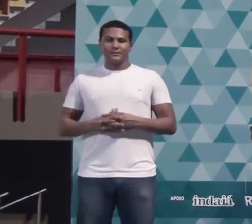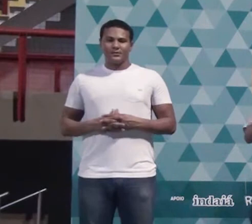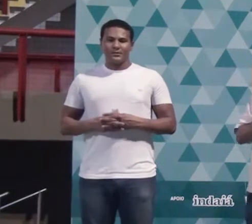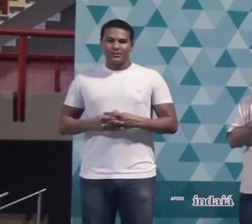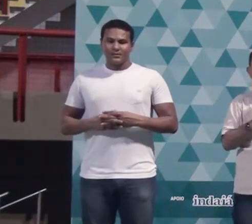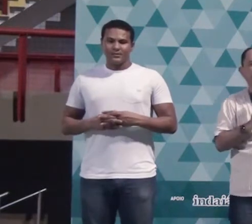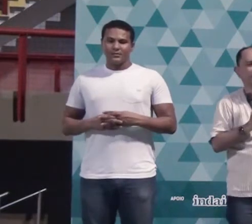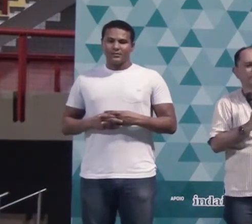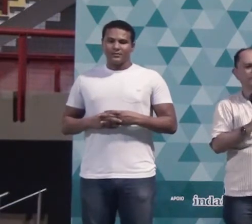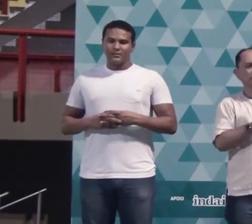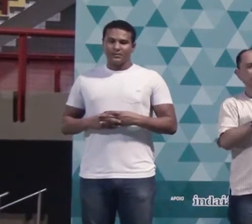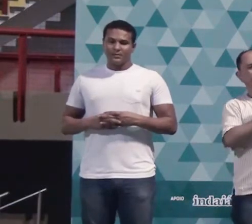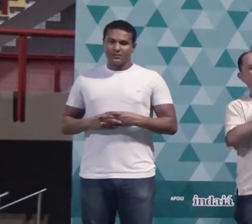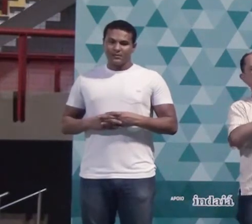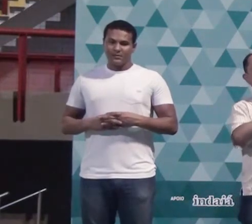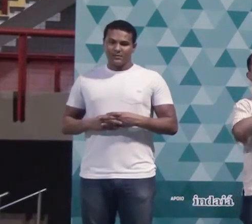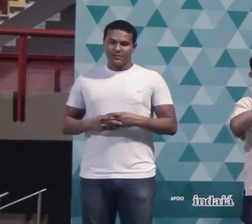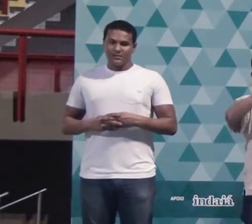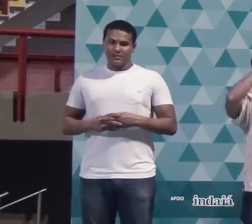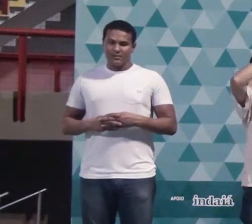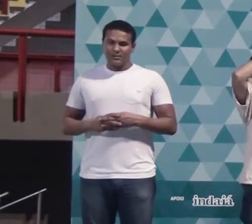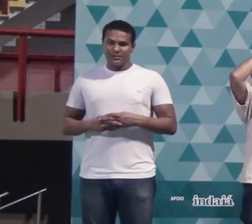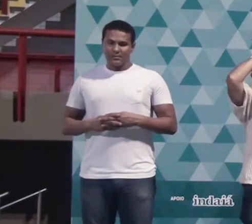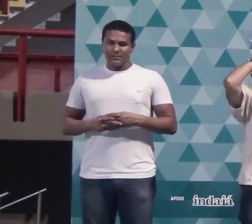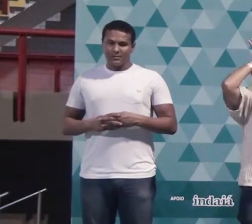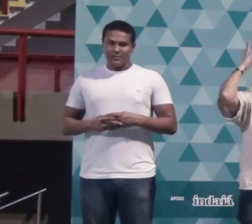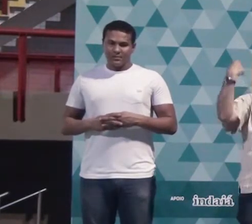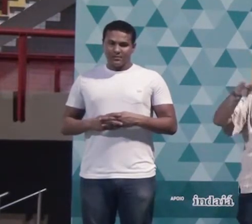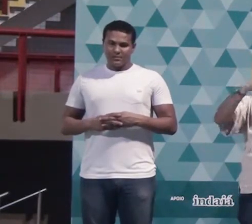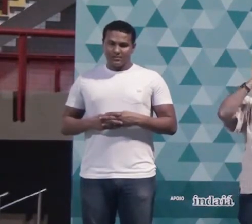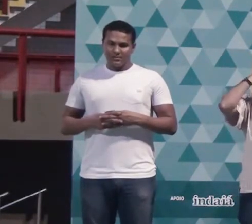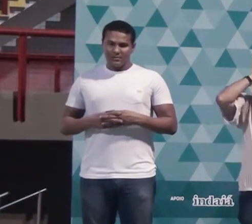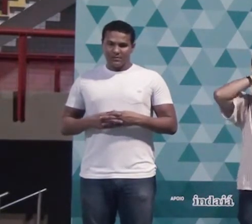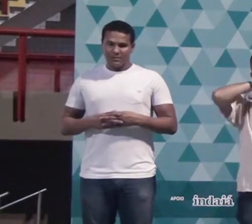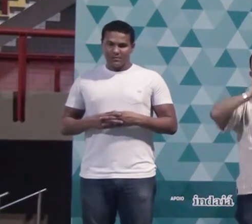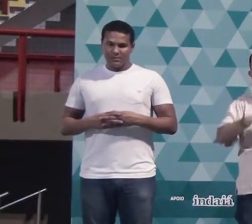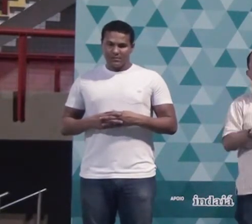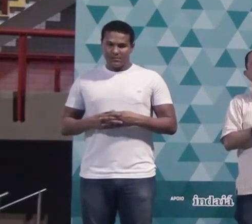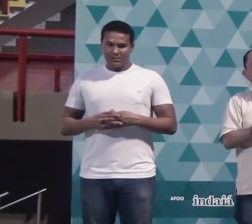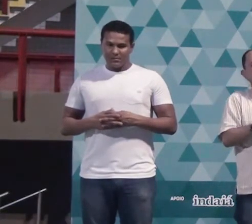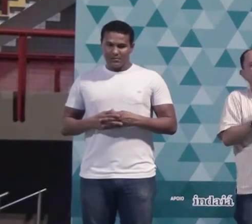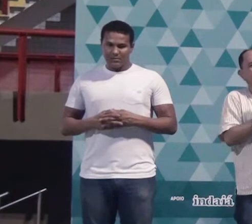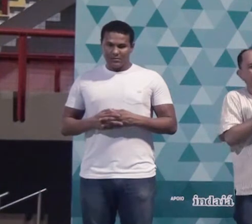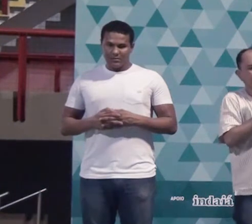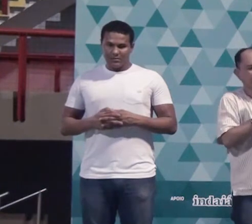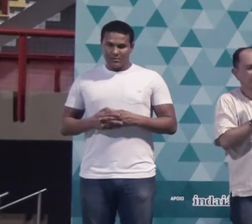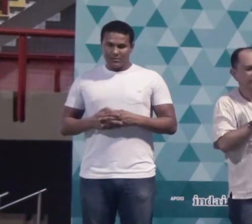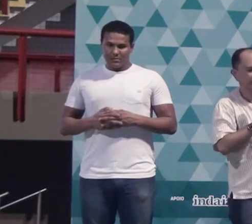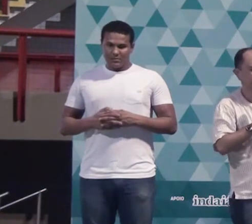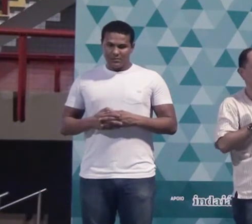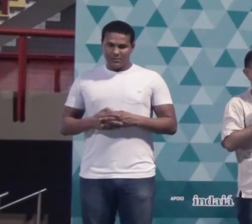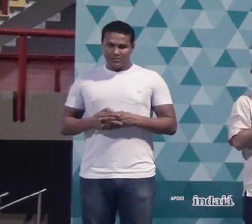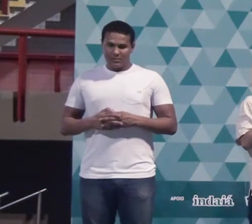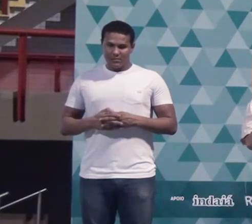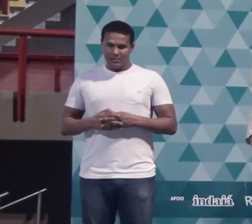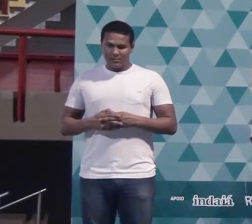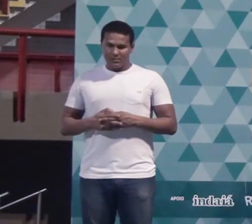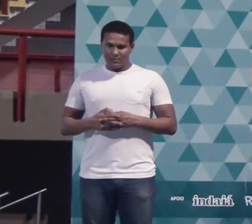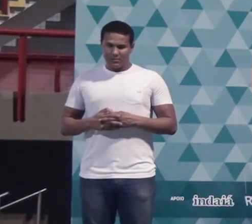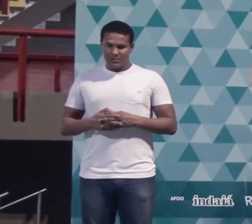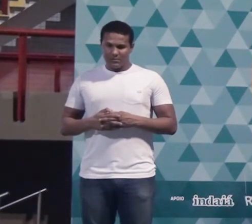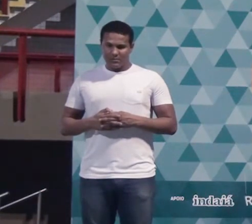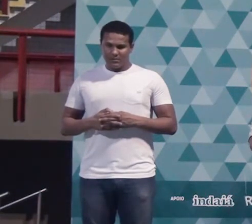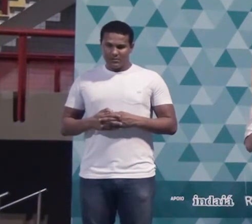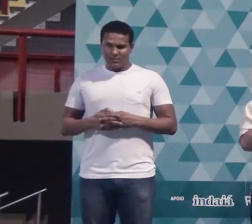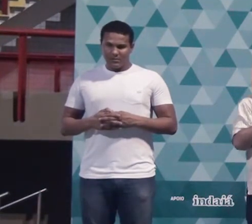Onde queres revólver, sou coqueiro. E onde queres dinheiro, sou paixão. Onde queres descanso, sou desejo.